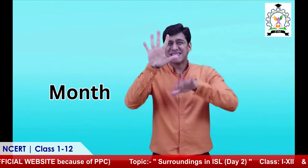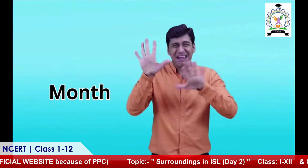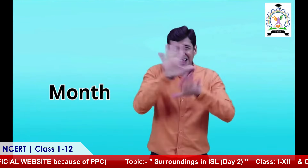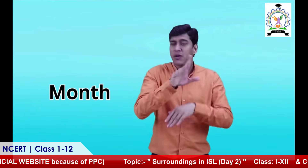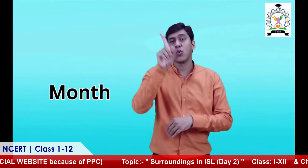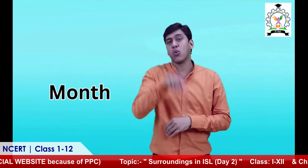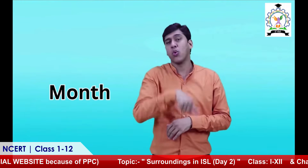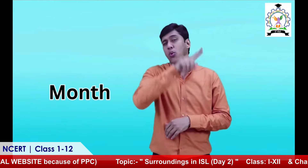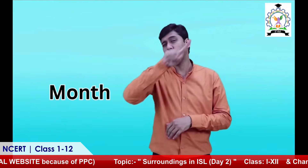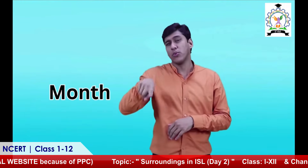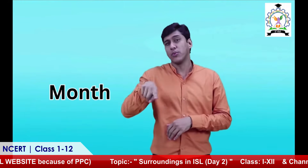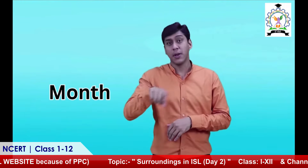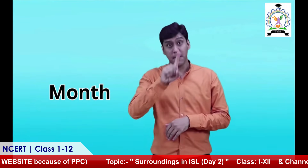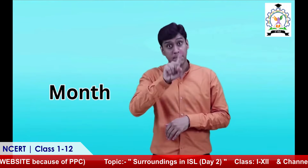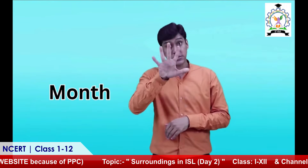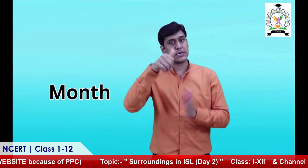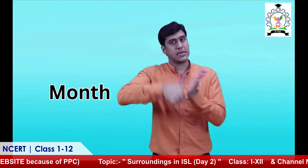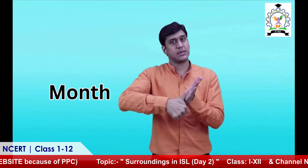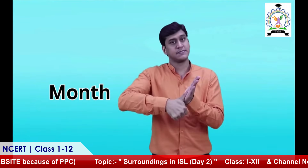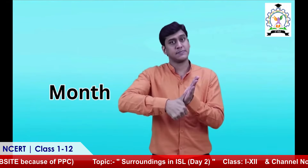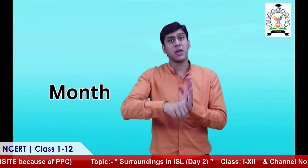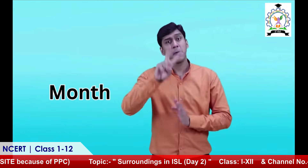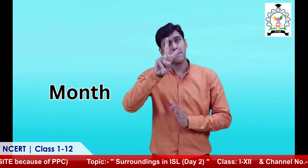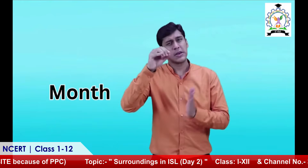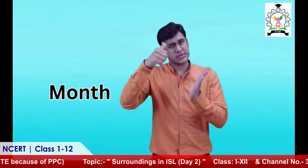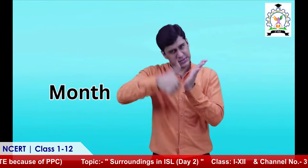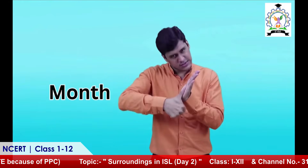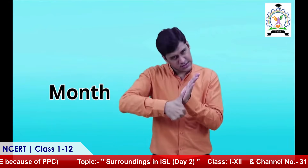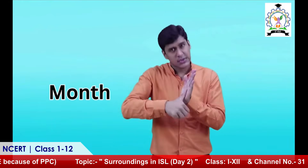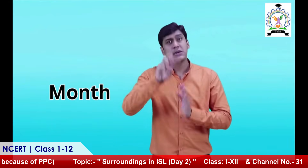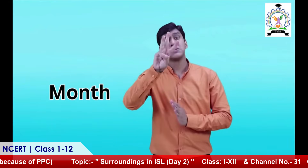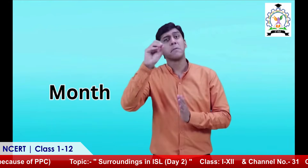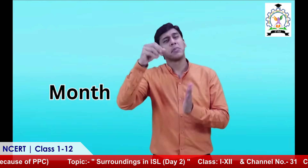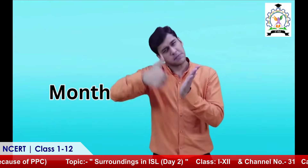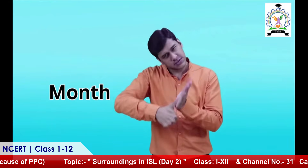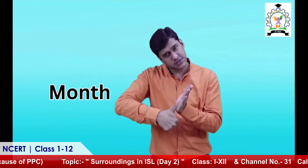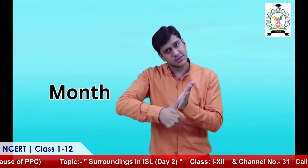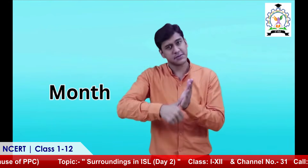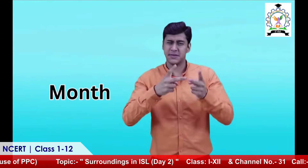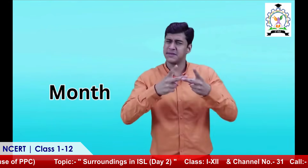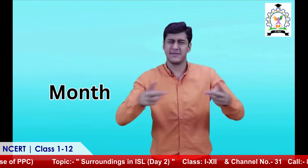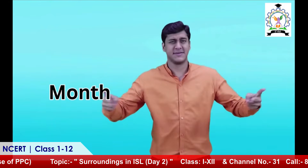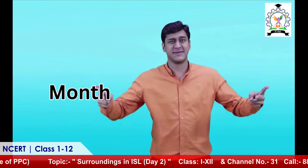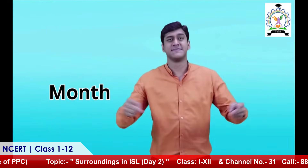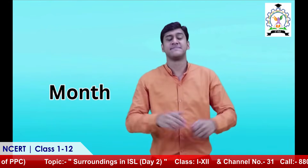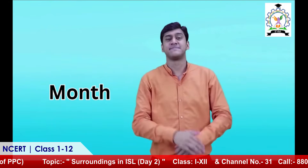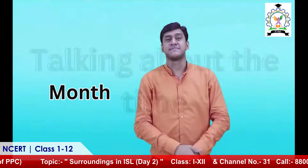ऐसे करना 5 0, यह गलत है। 15 महीने, 20 महीने, 30 महीने आदि।